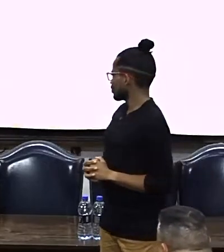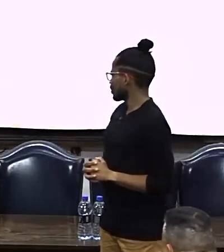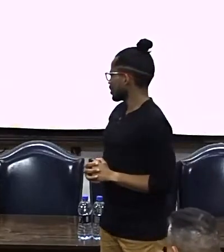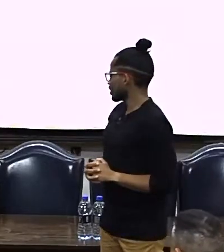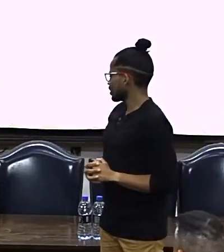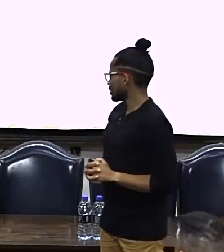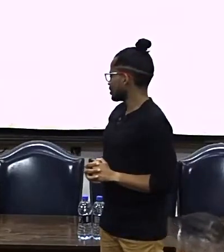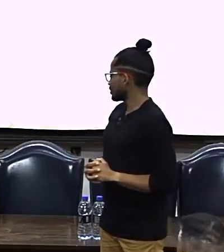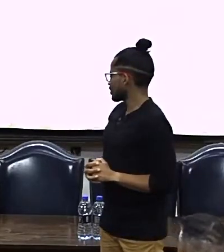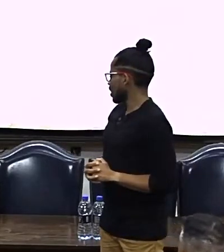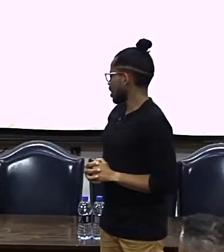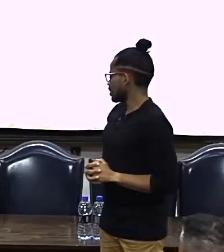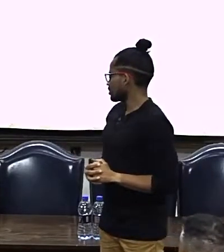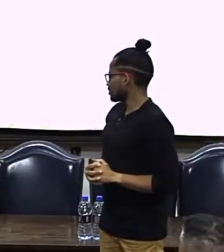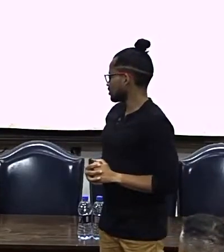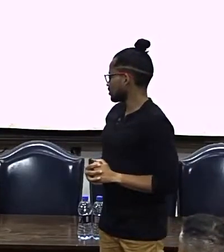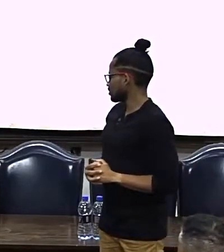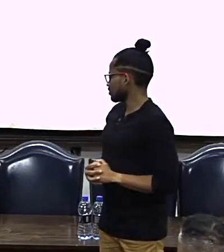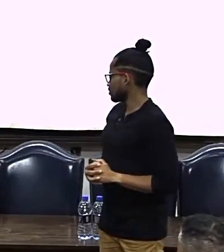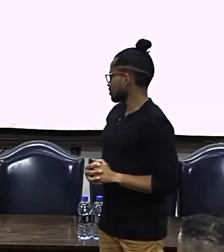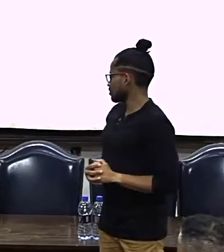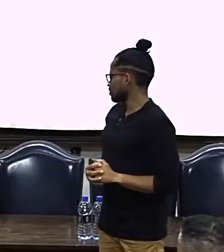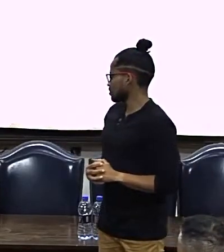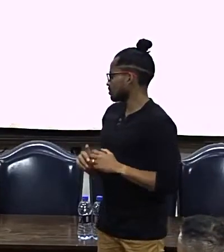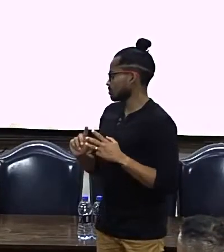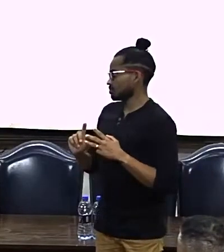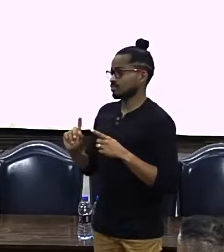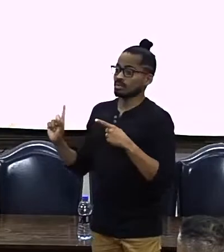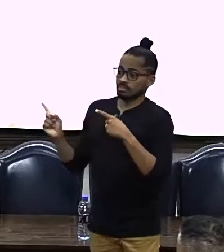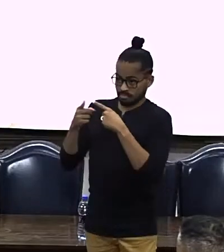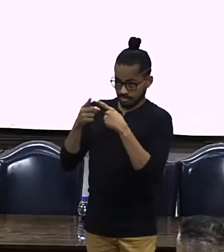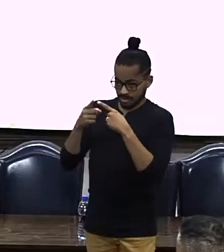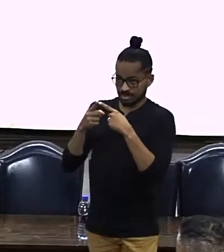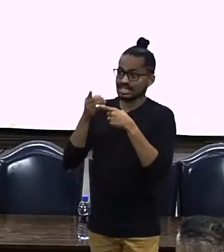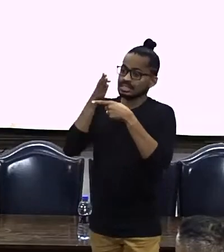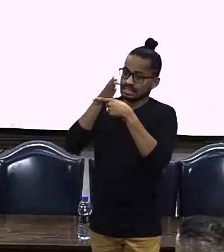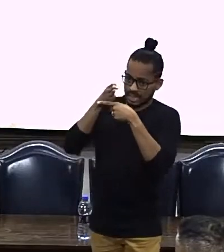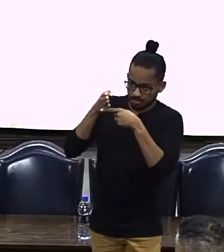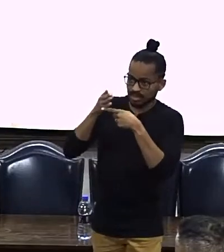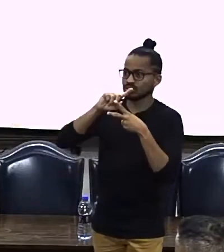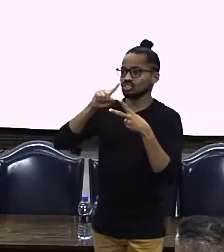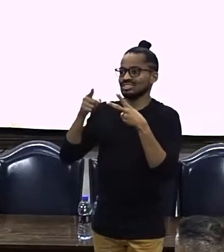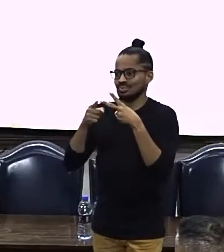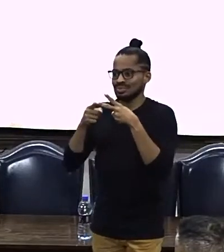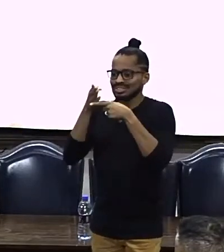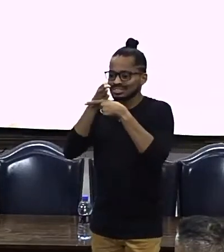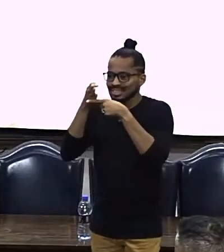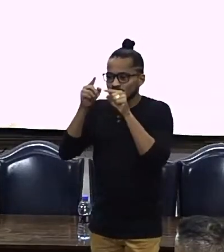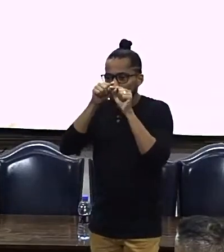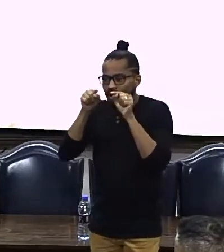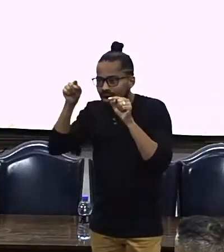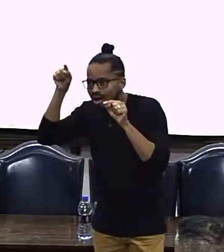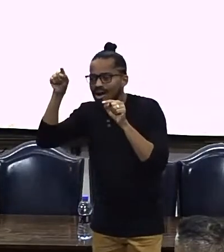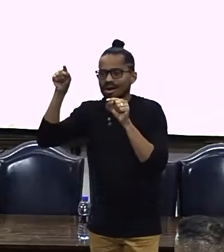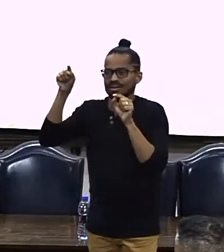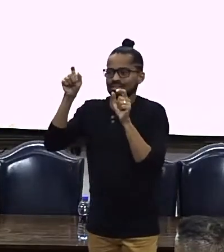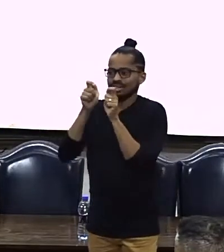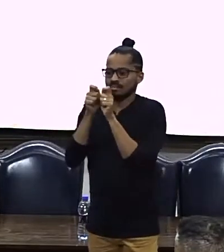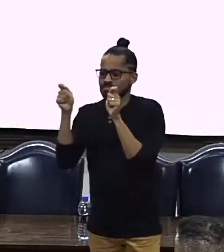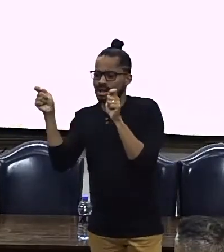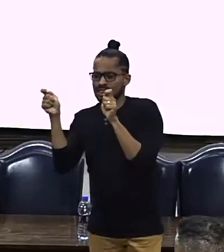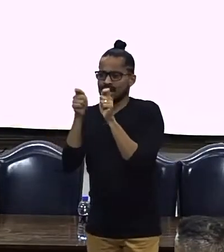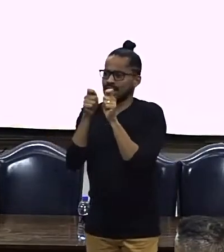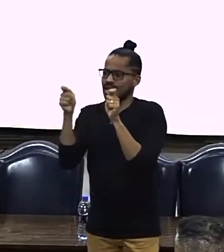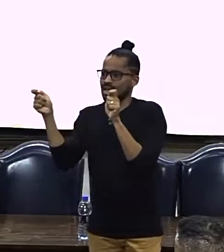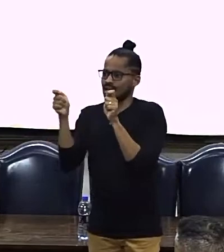So I can't move this. So 1 is the syllable, 2 is the syllable changes size depending on the metrical